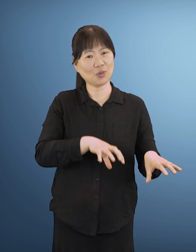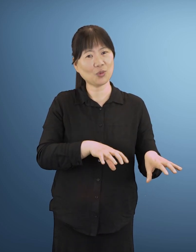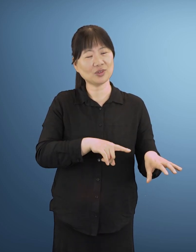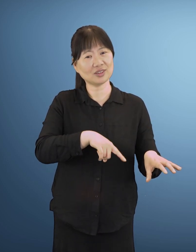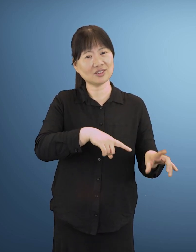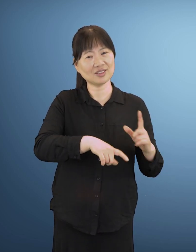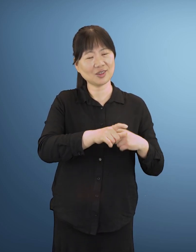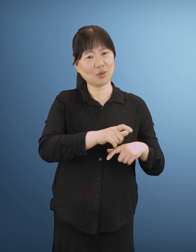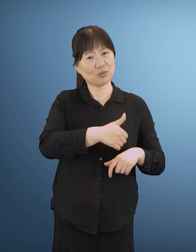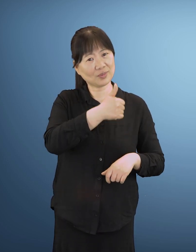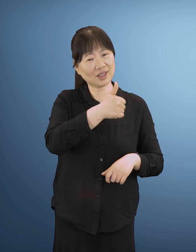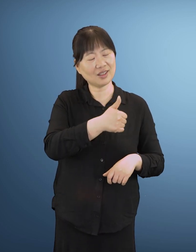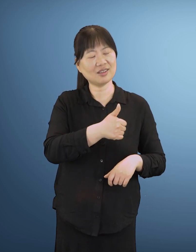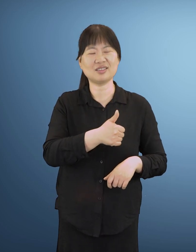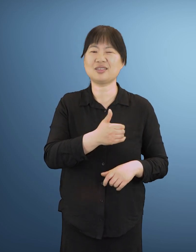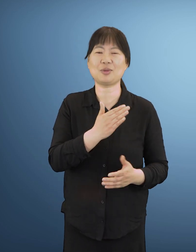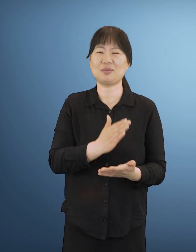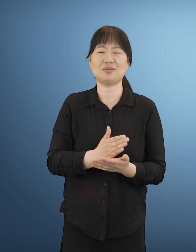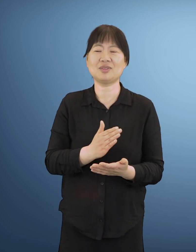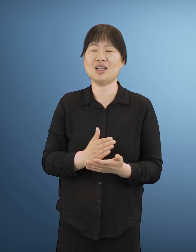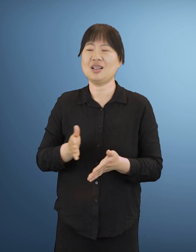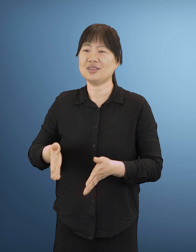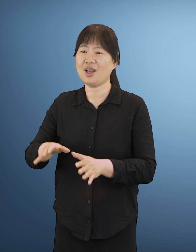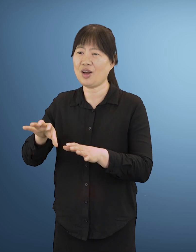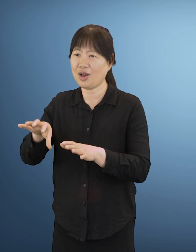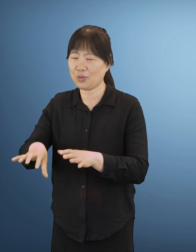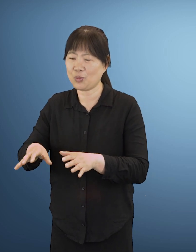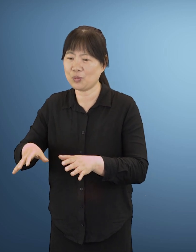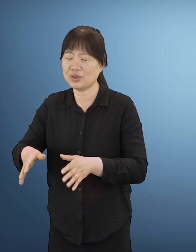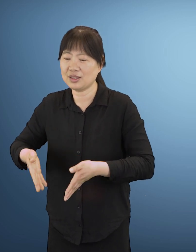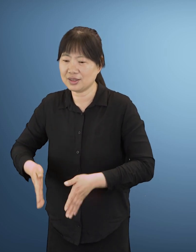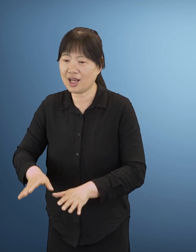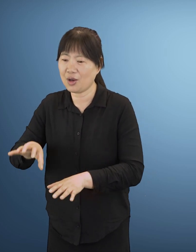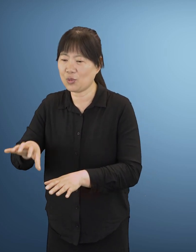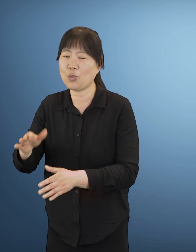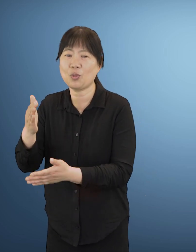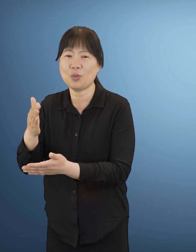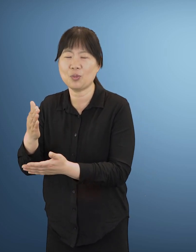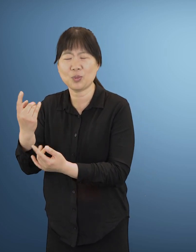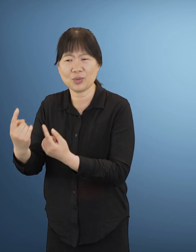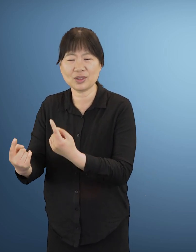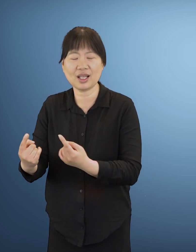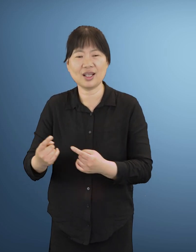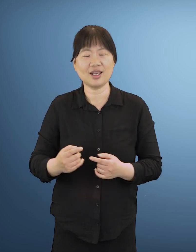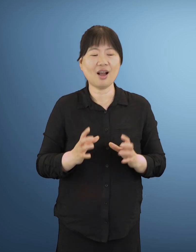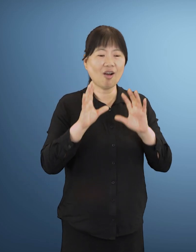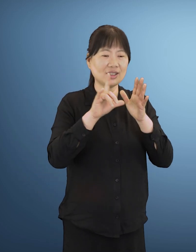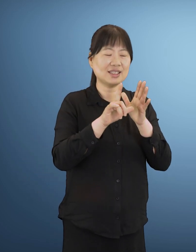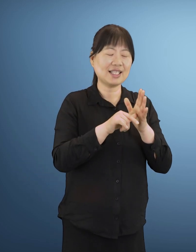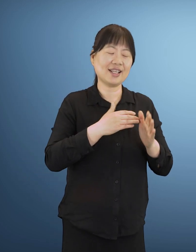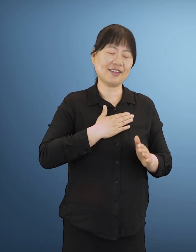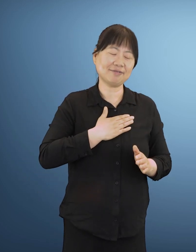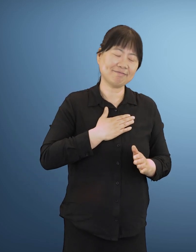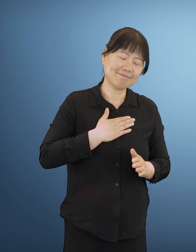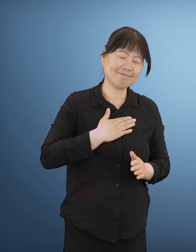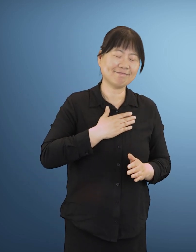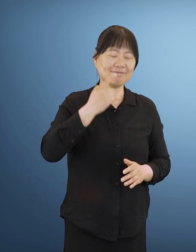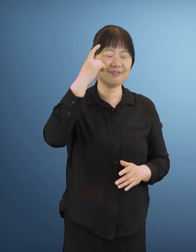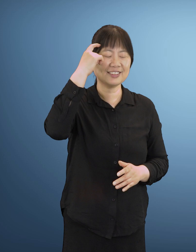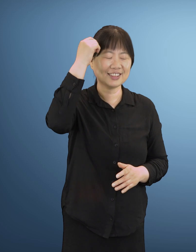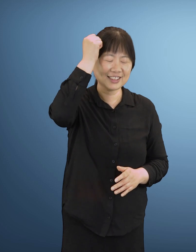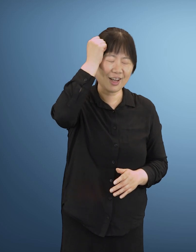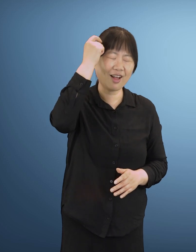사실 태어난 곳보다는 자기의 어릴 적 정서와 추억이 깃들여져 있는